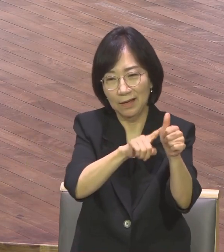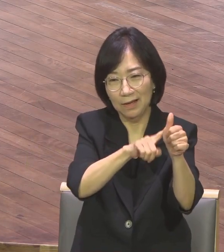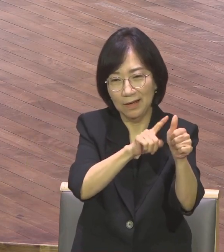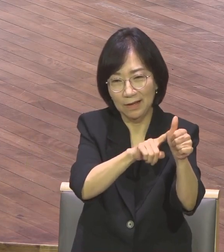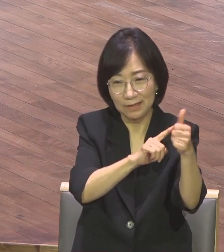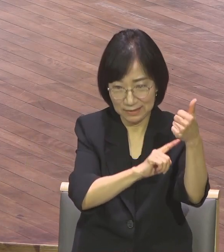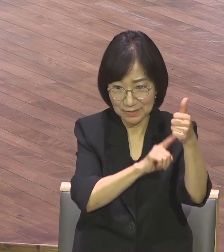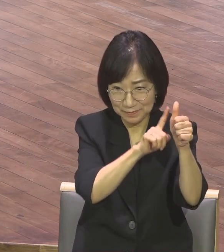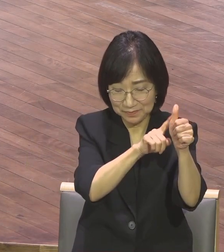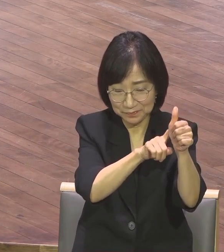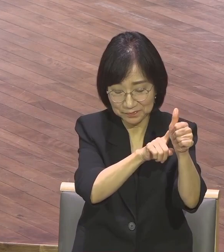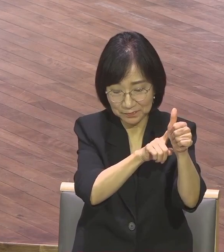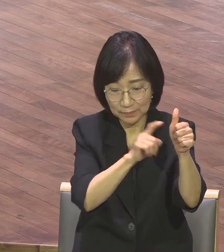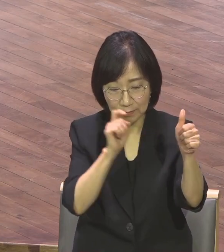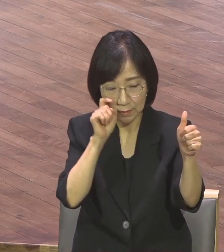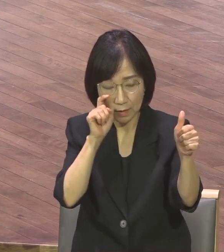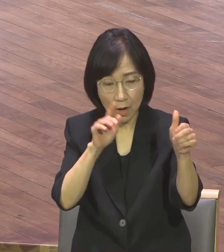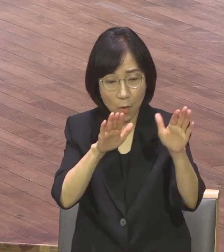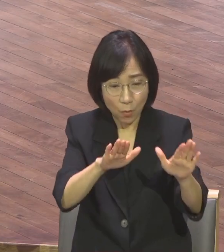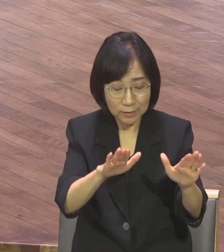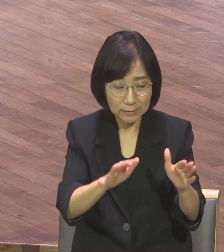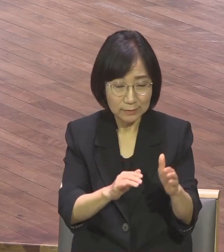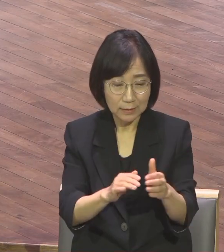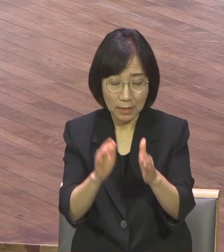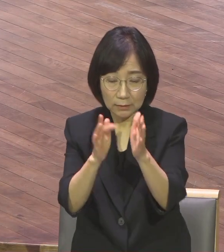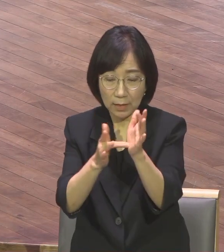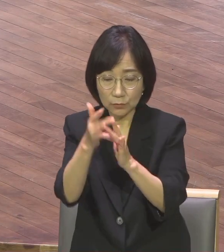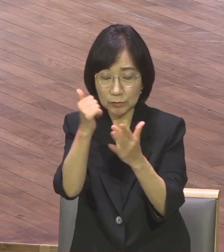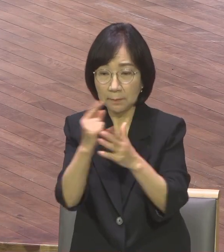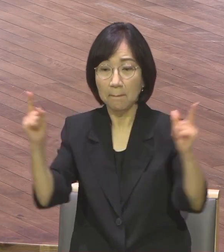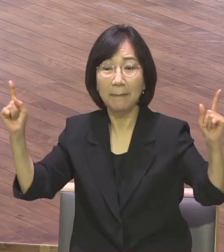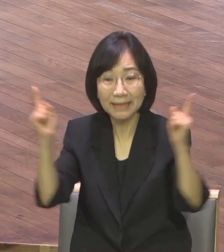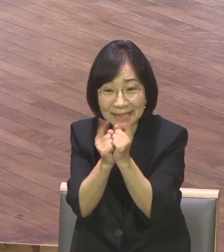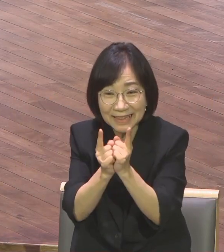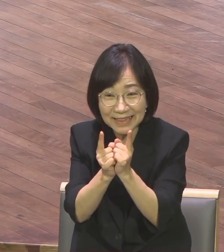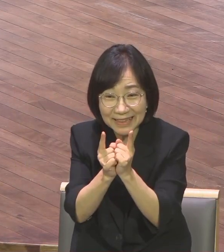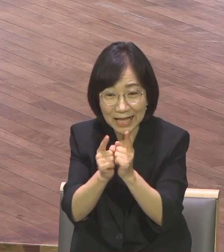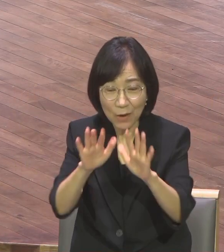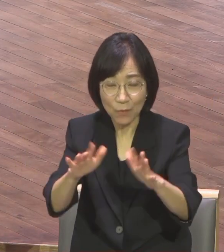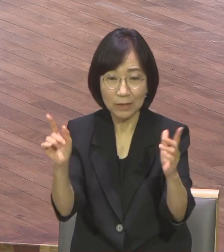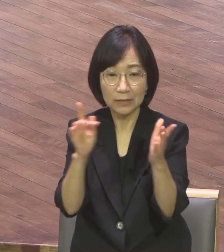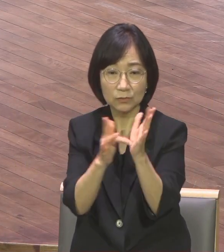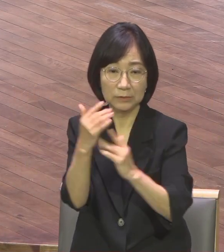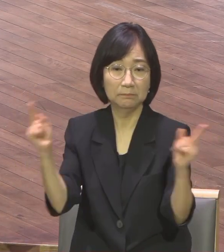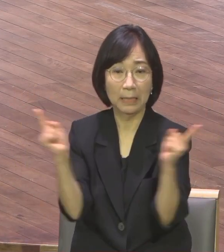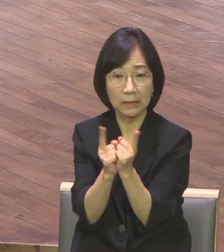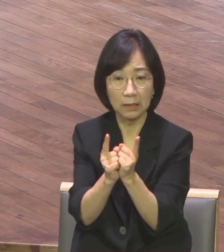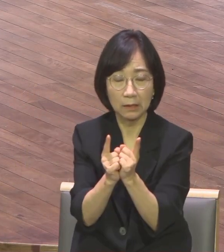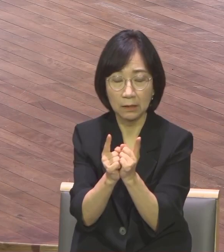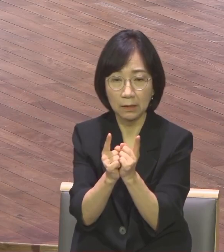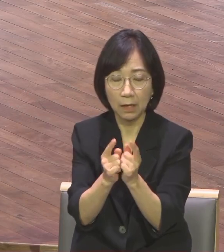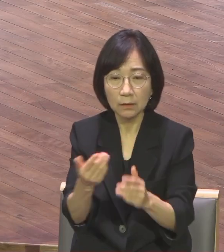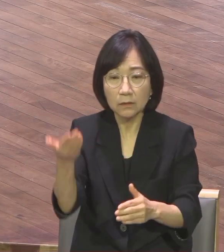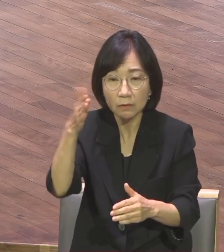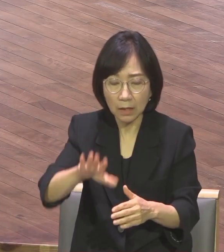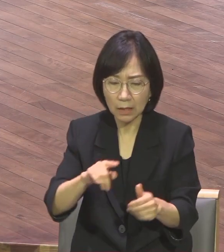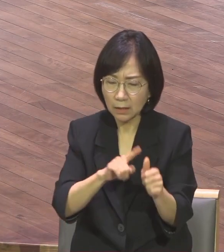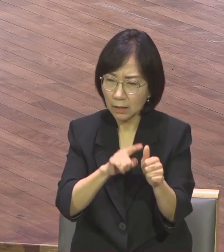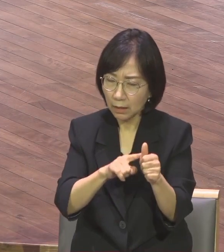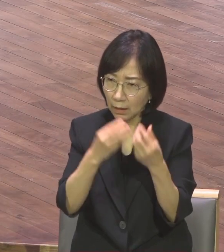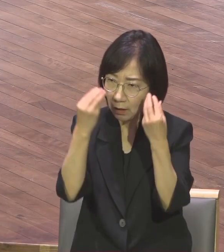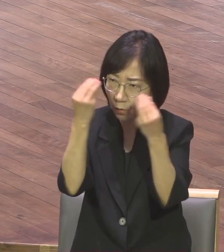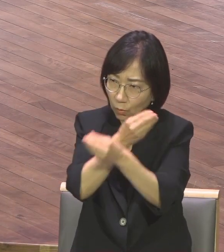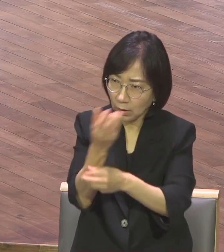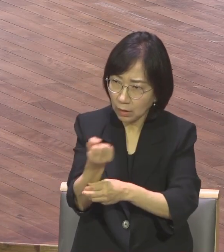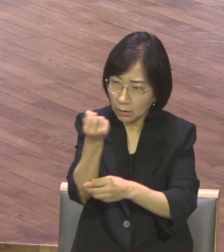사람이에요. 그런데 예수님을 만났지만은 안타깝게도 그 오해를 푸는